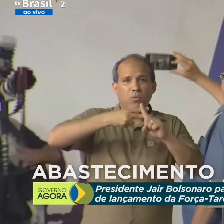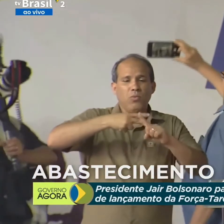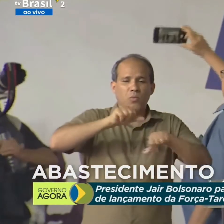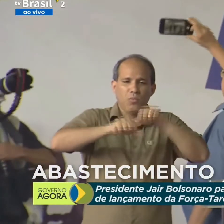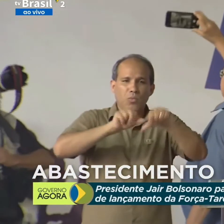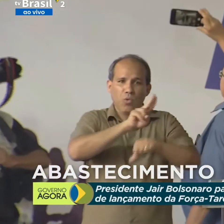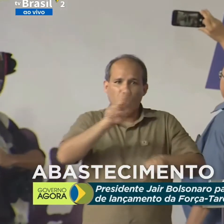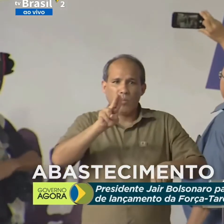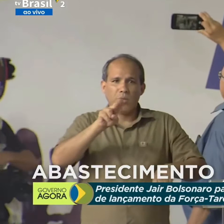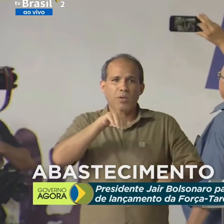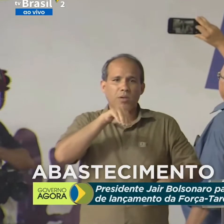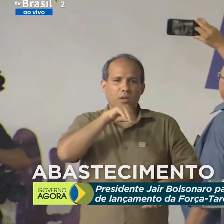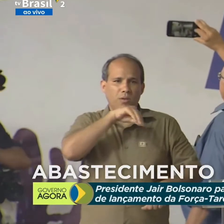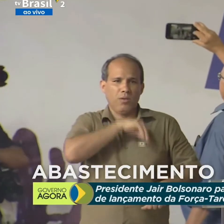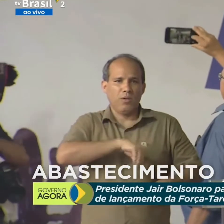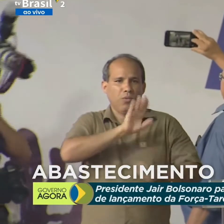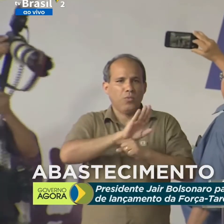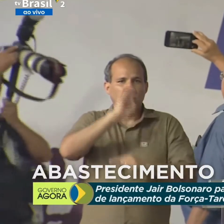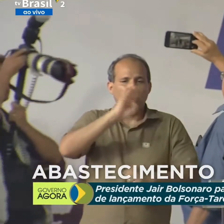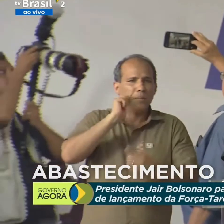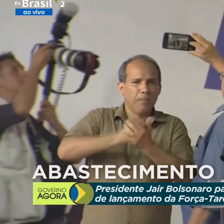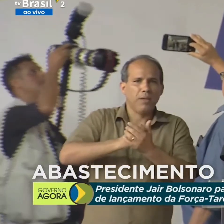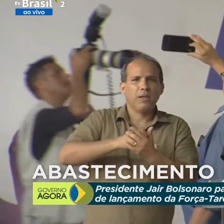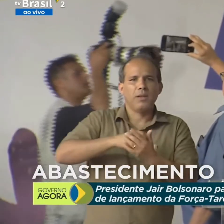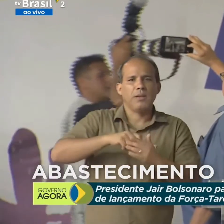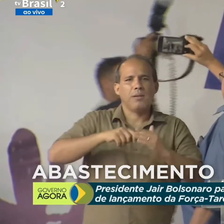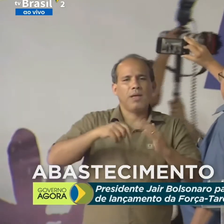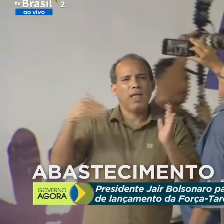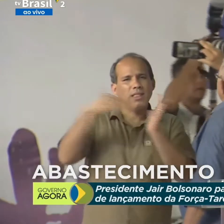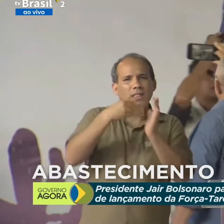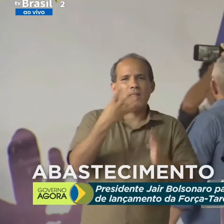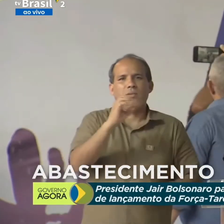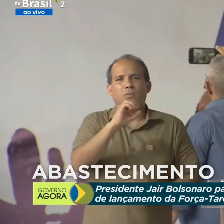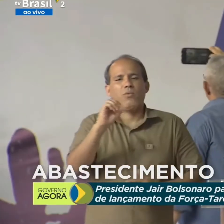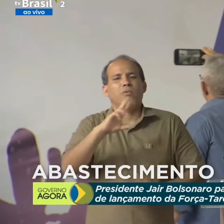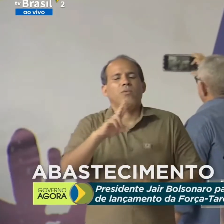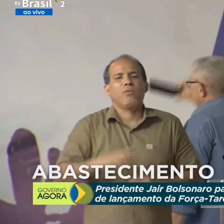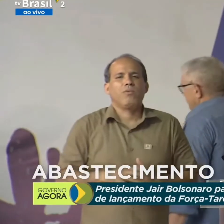Auxílio Brasil, que paga no mínimo R$ 400,00.